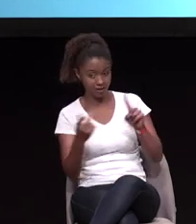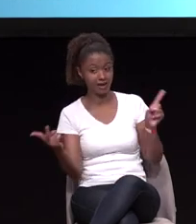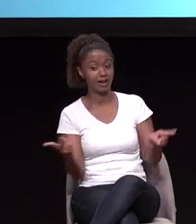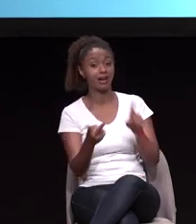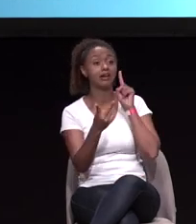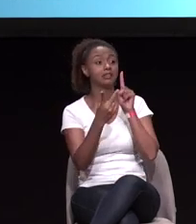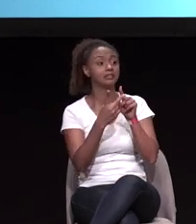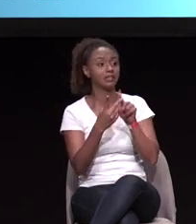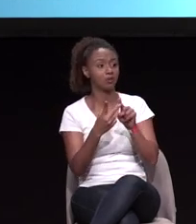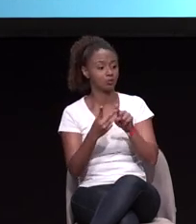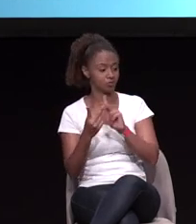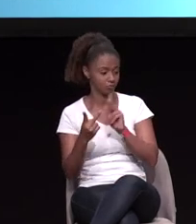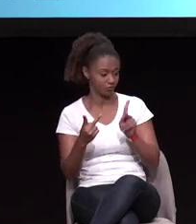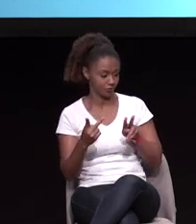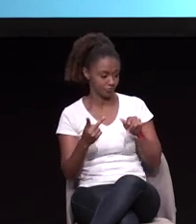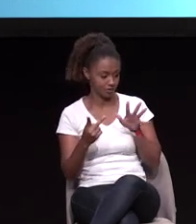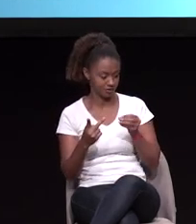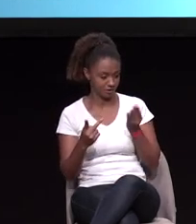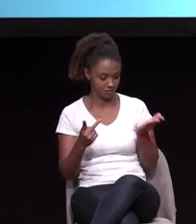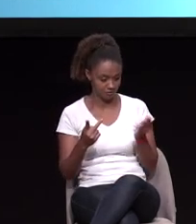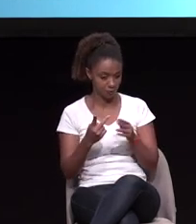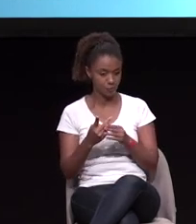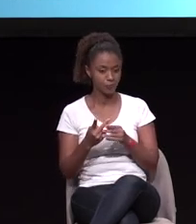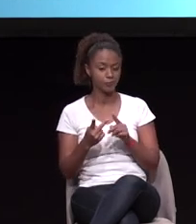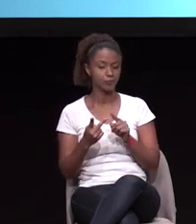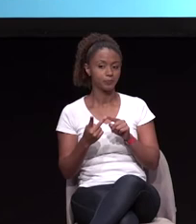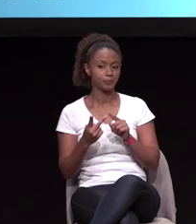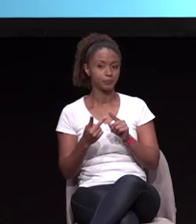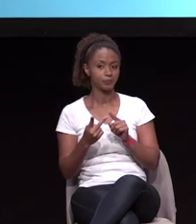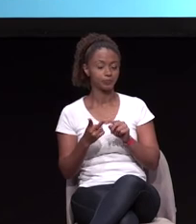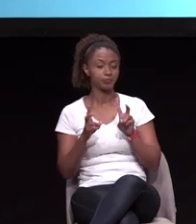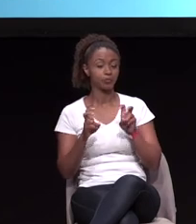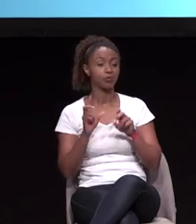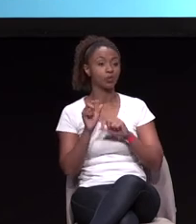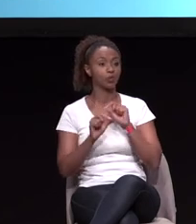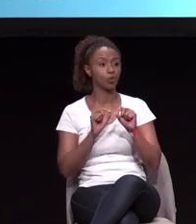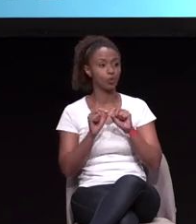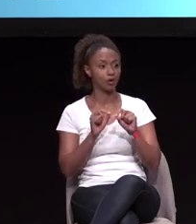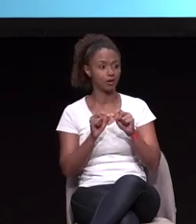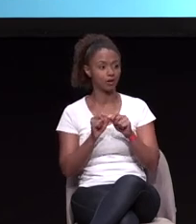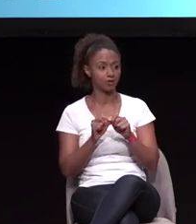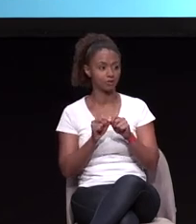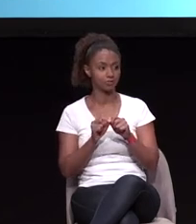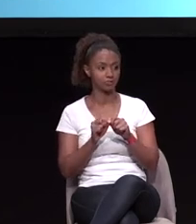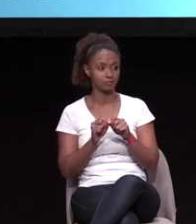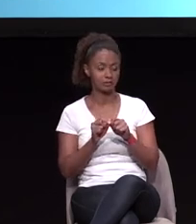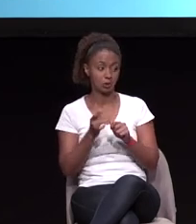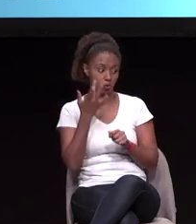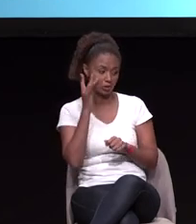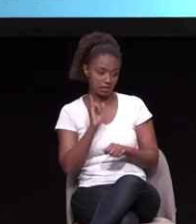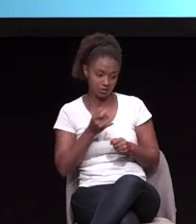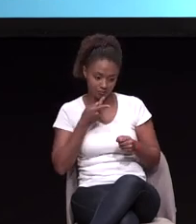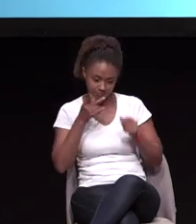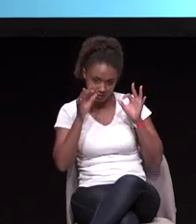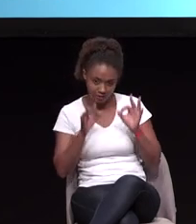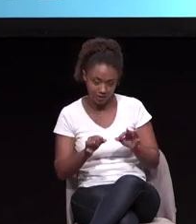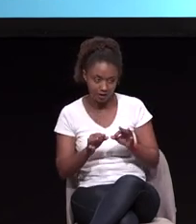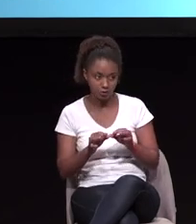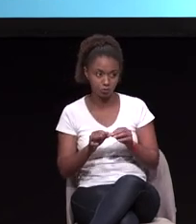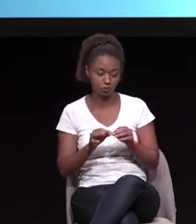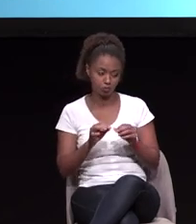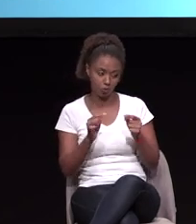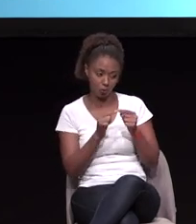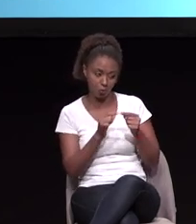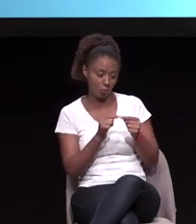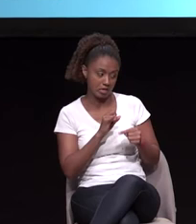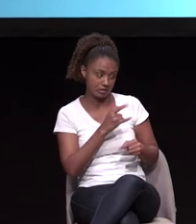professor marcel em relação é a dispersão se eu pudesse eu consegui colocar dessa maneira se está adequada